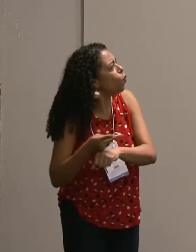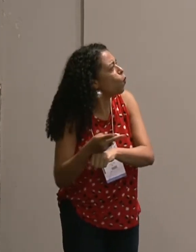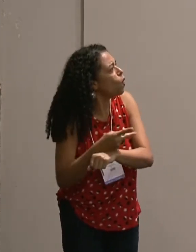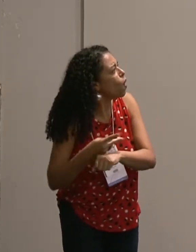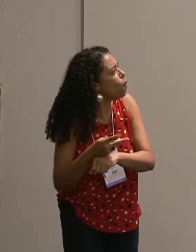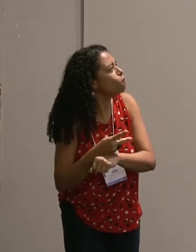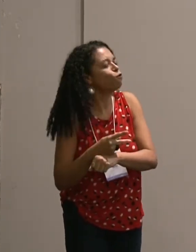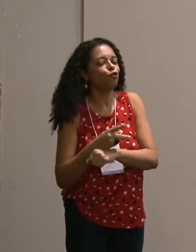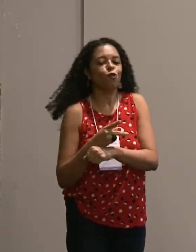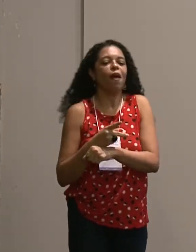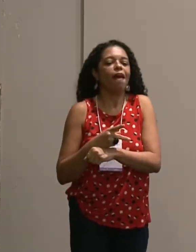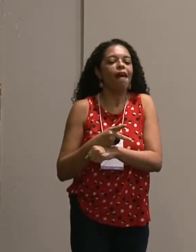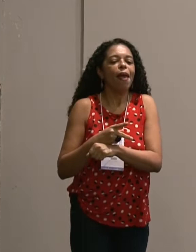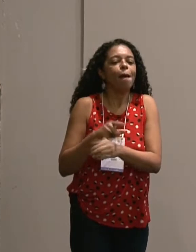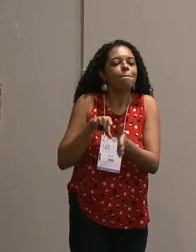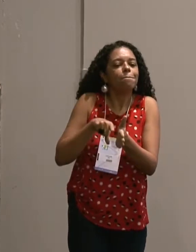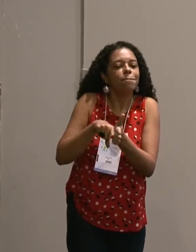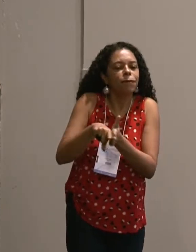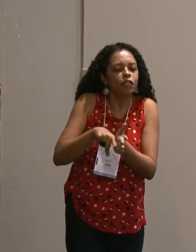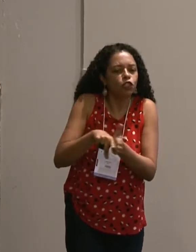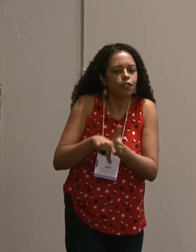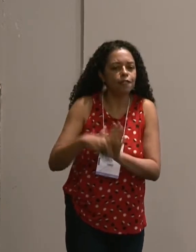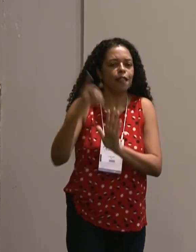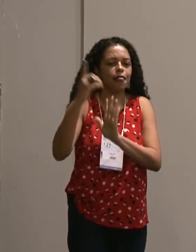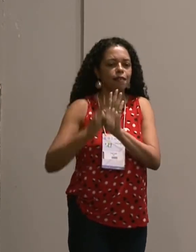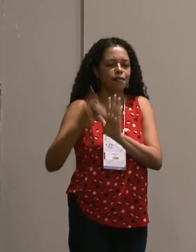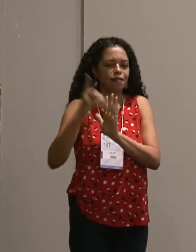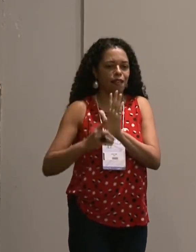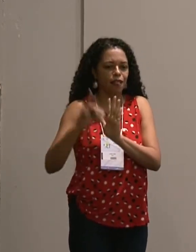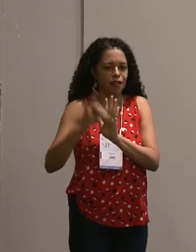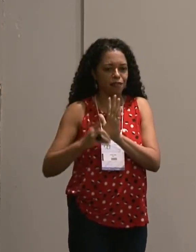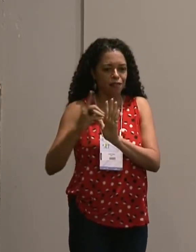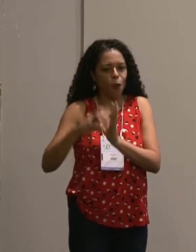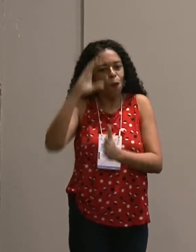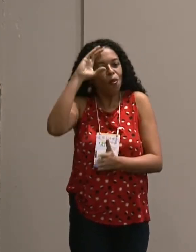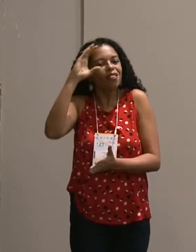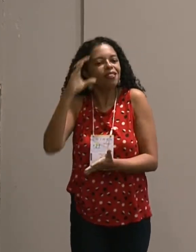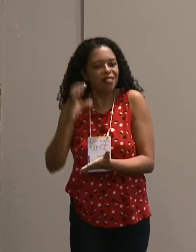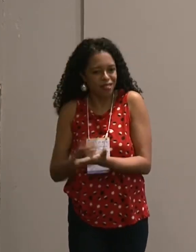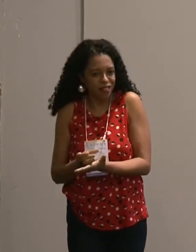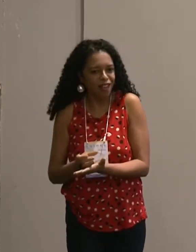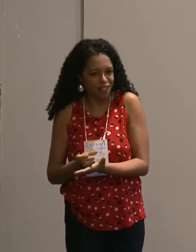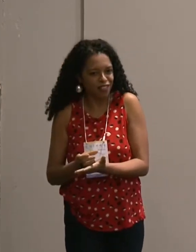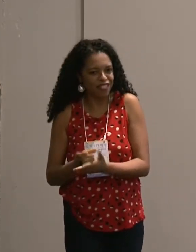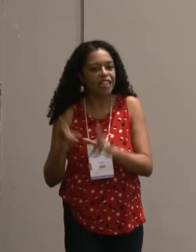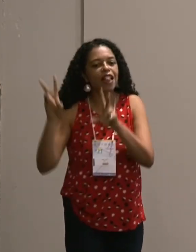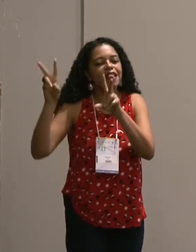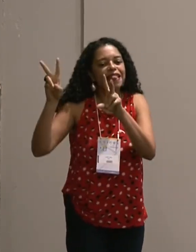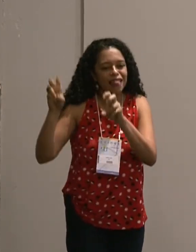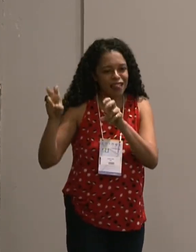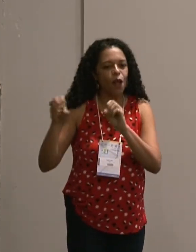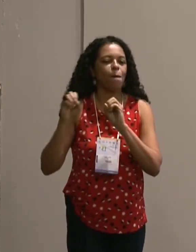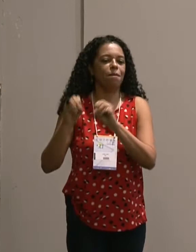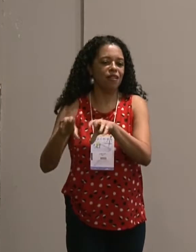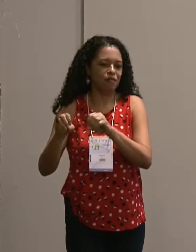Então, nós estamos buscando, dentro dessa pesquisa de dissertação e teses,